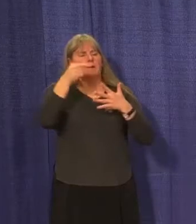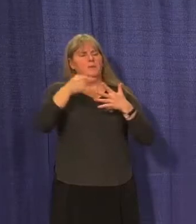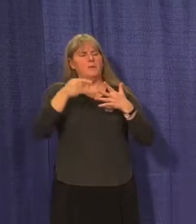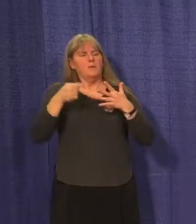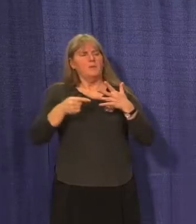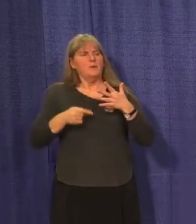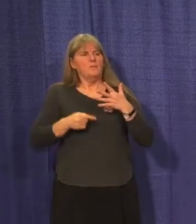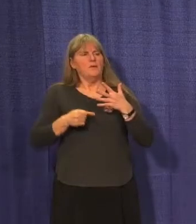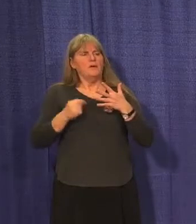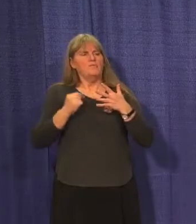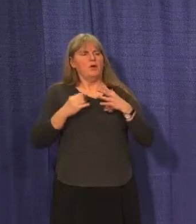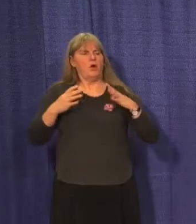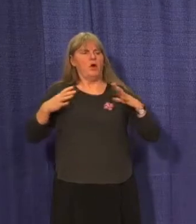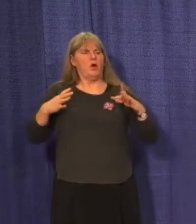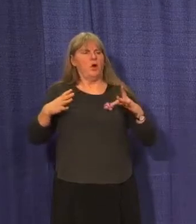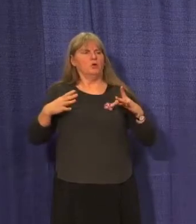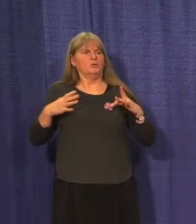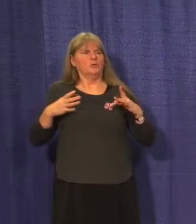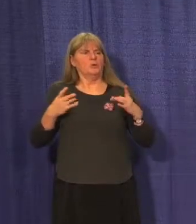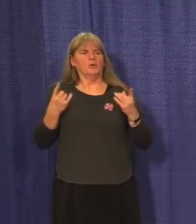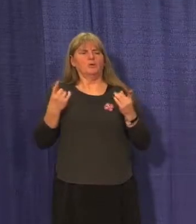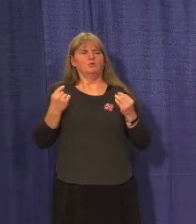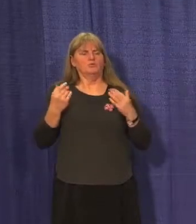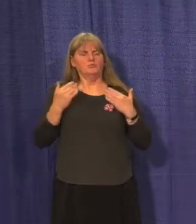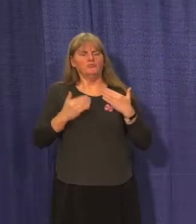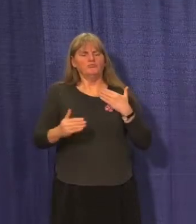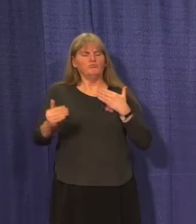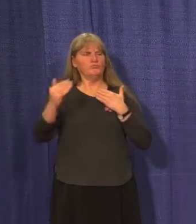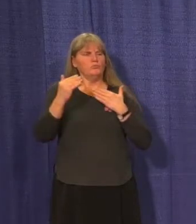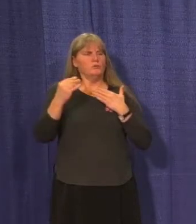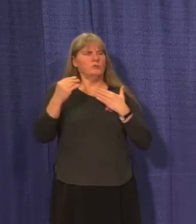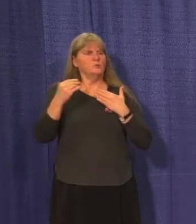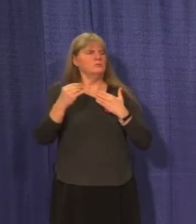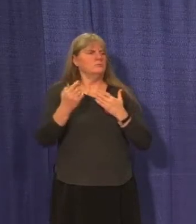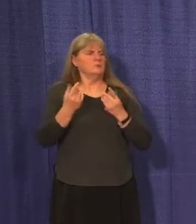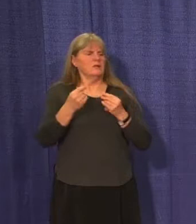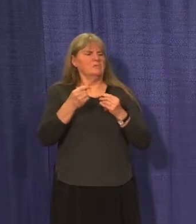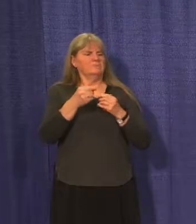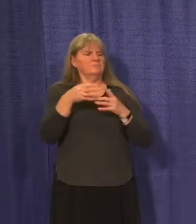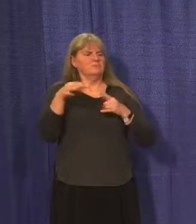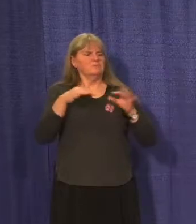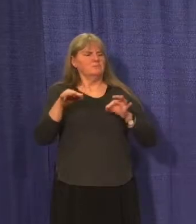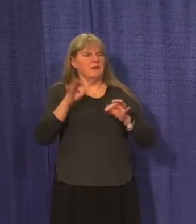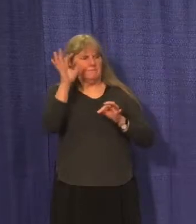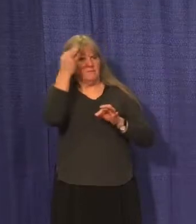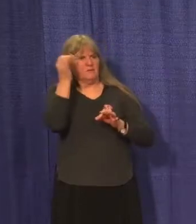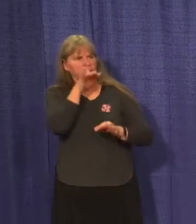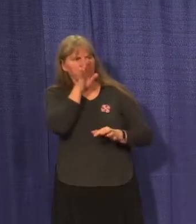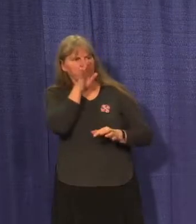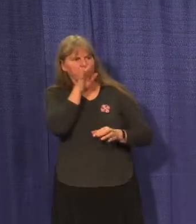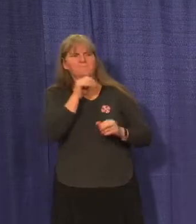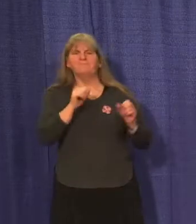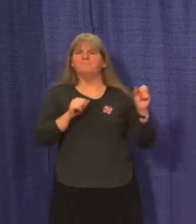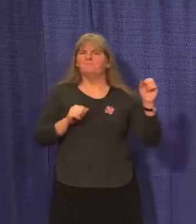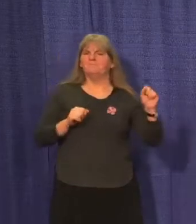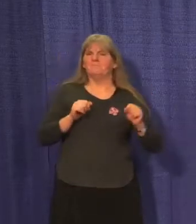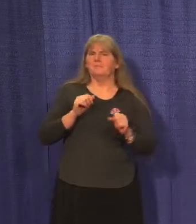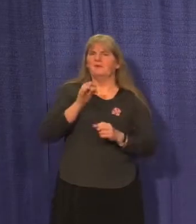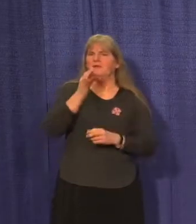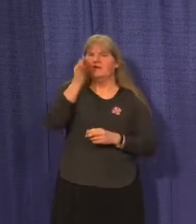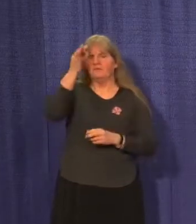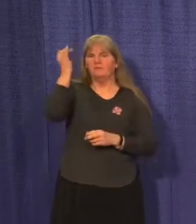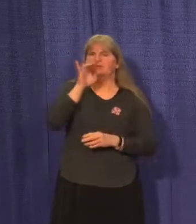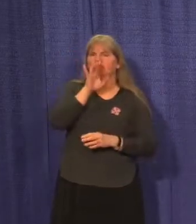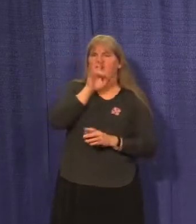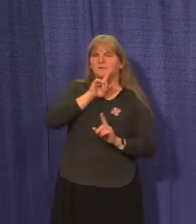holidays? What exactly you want people to do during this time? Oui, merci. Les